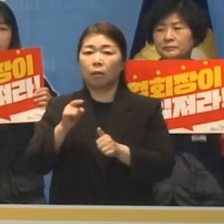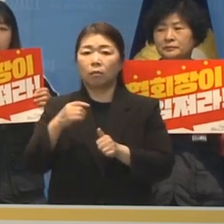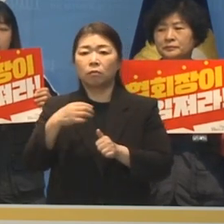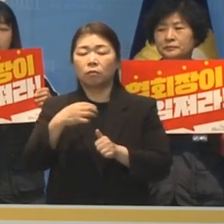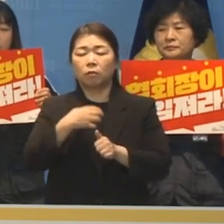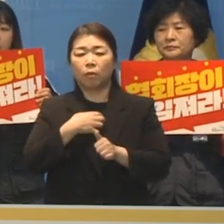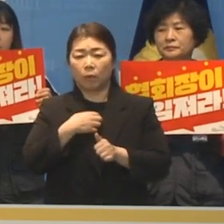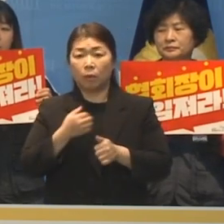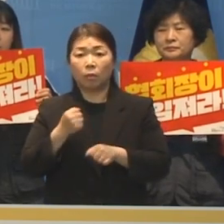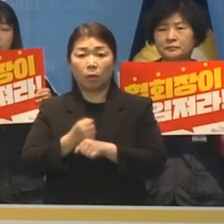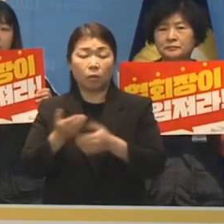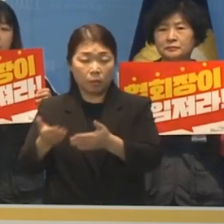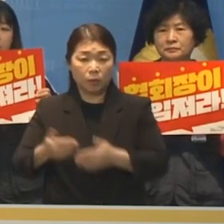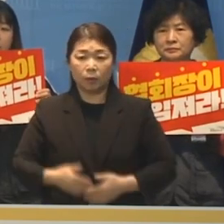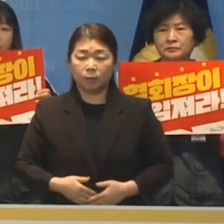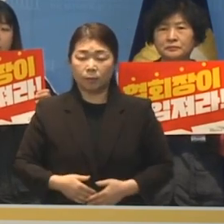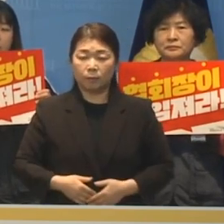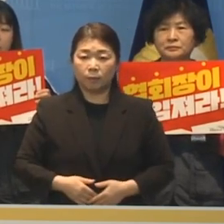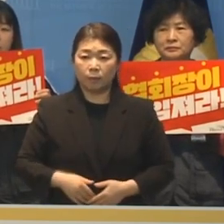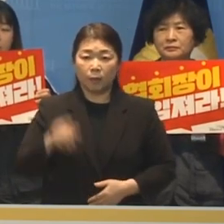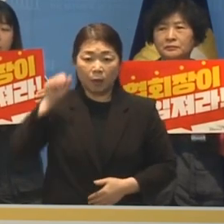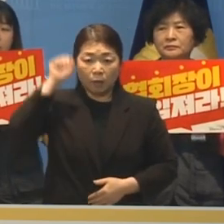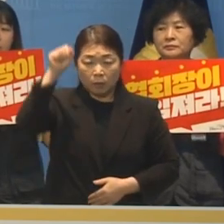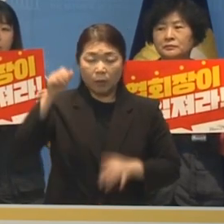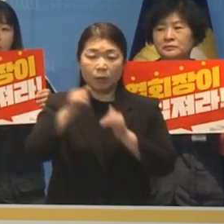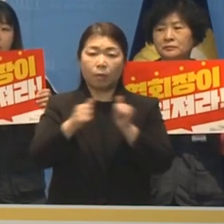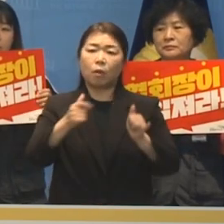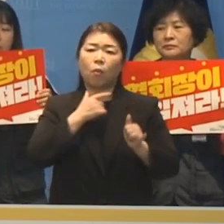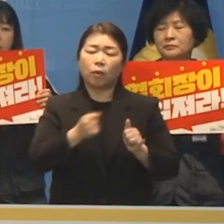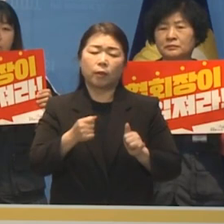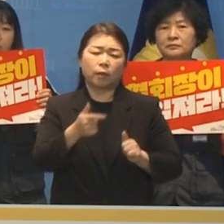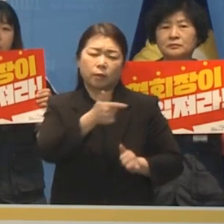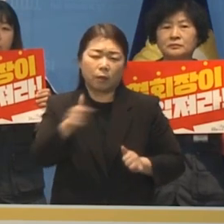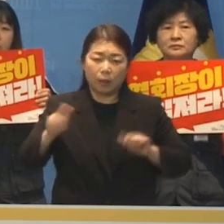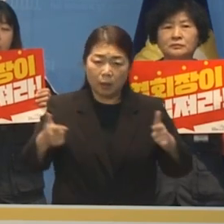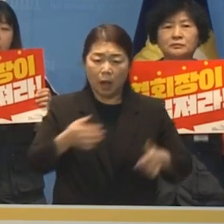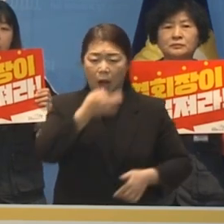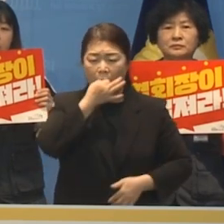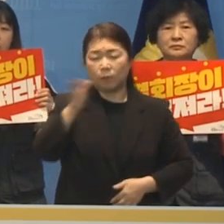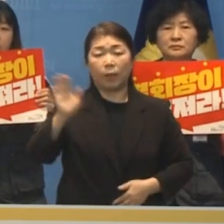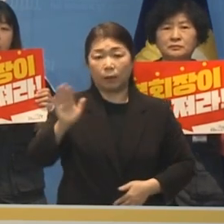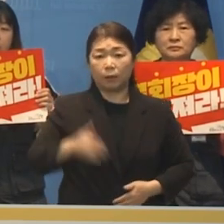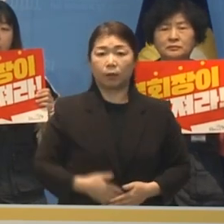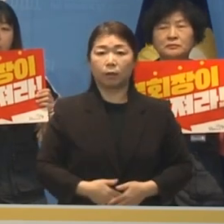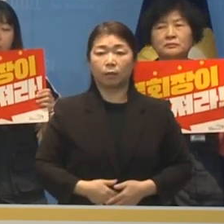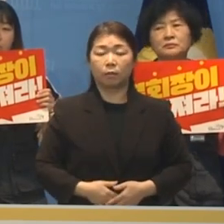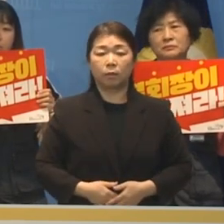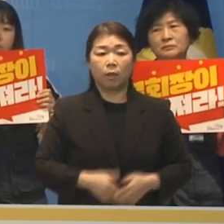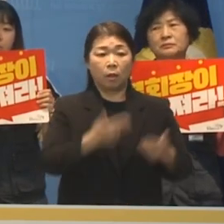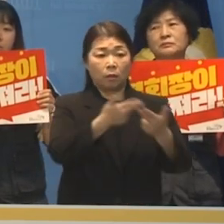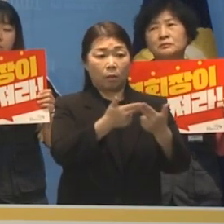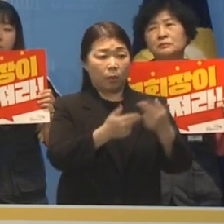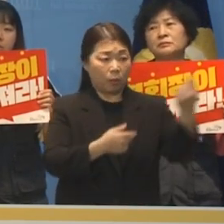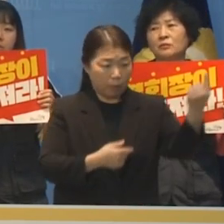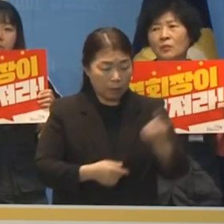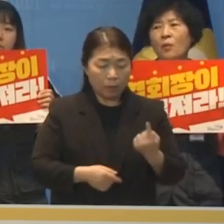요구하는 것은 큰 것이 아닙니다. 단 한 번도 협회 측과 이 문제에 대해